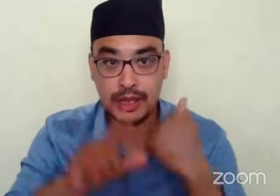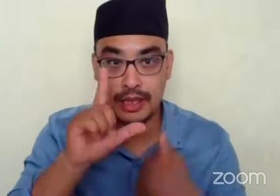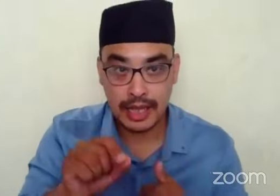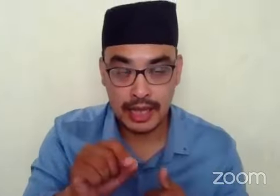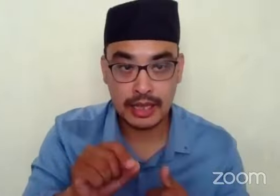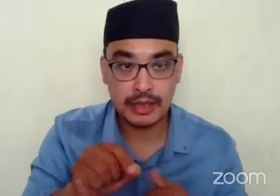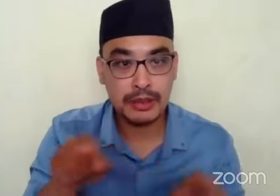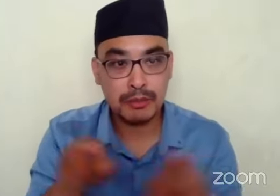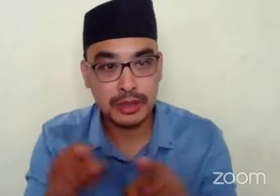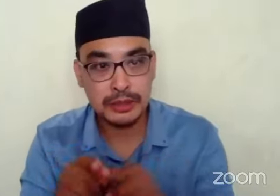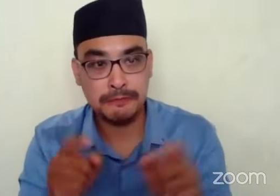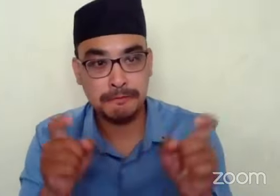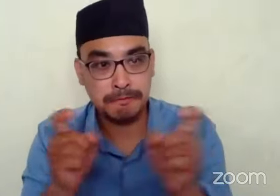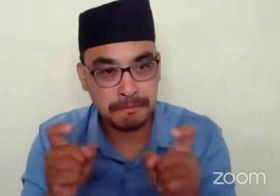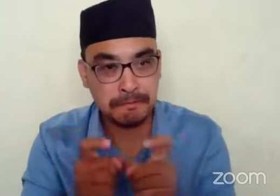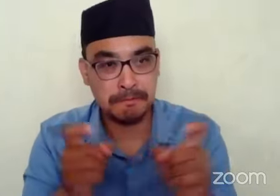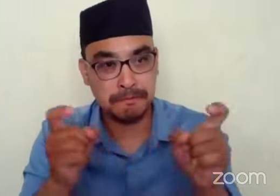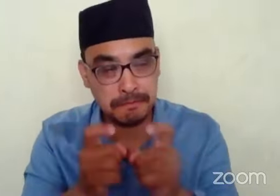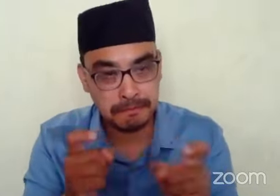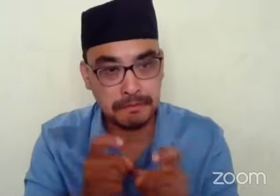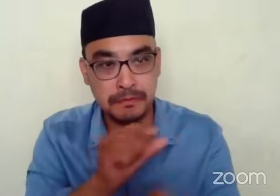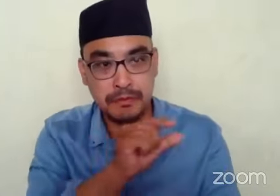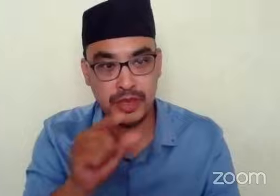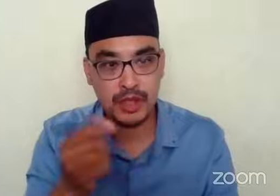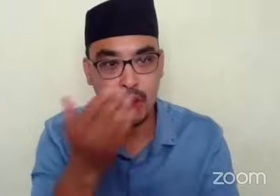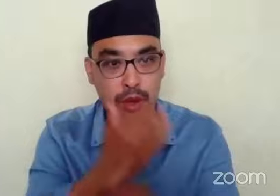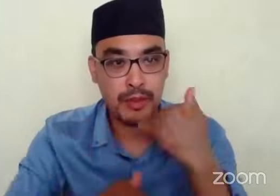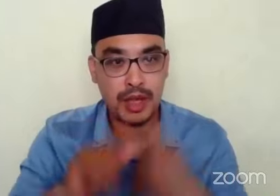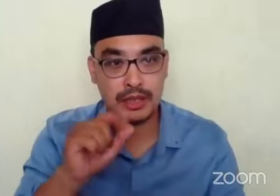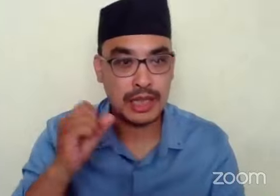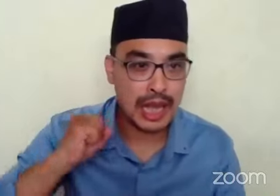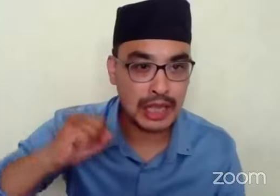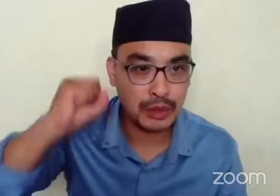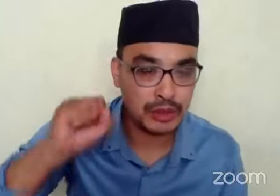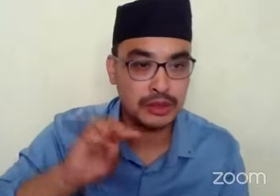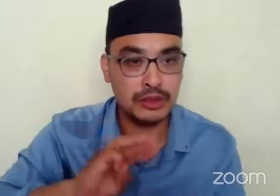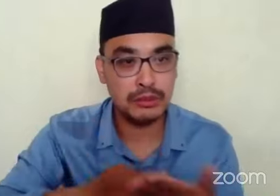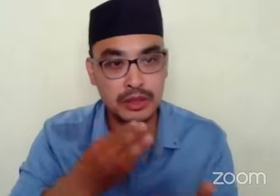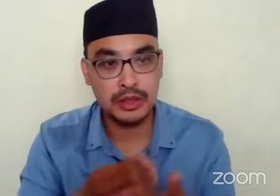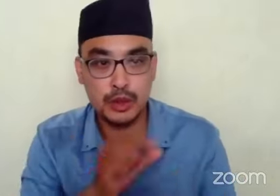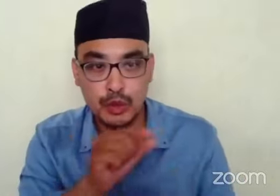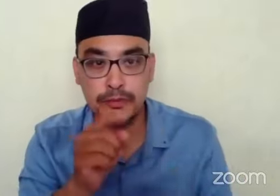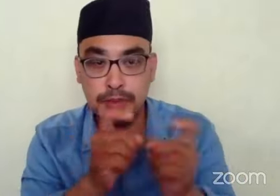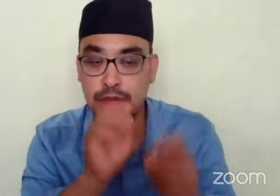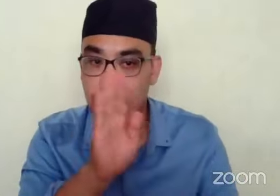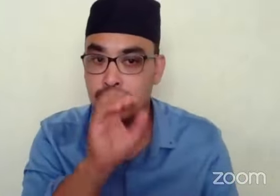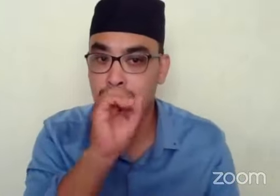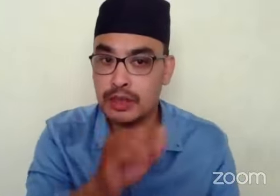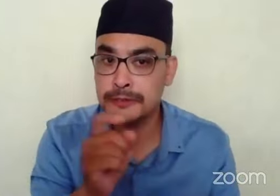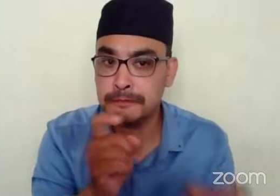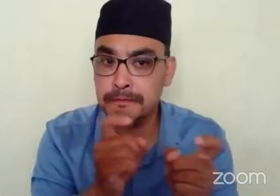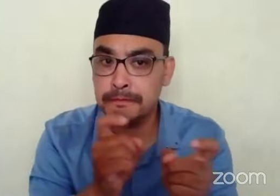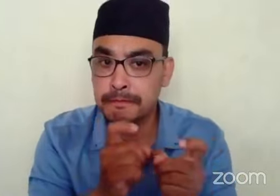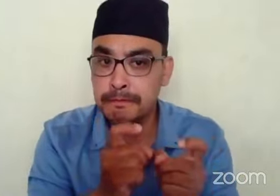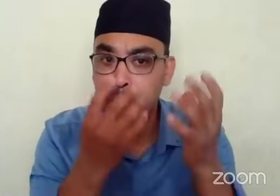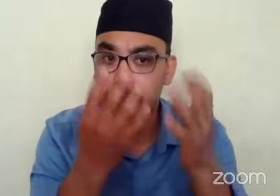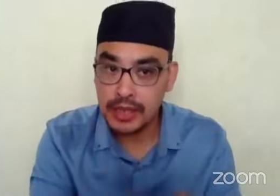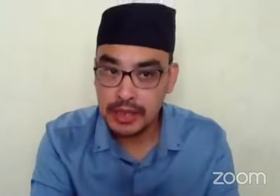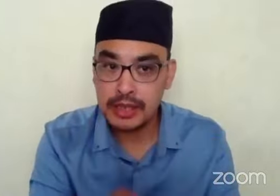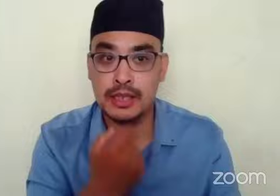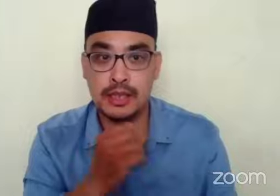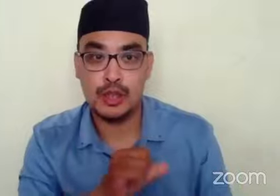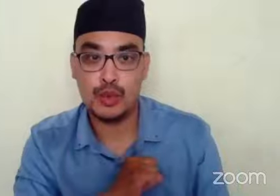छ, अपाङ्ग आन्दोलनमा पनि यौनिकताको विषयमा केही बहसहरू भएको छ, तर बहस केमा भइरहेछ भने जब यौनिकताको कुरा